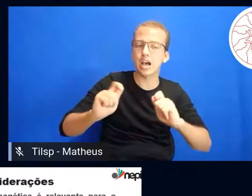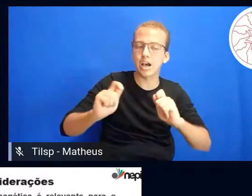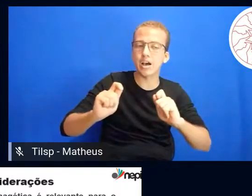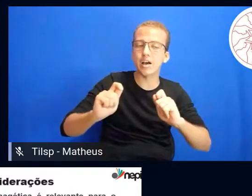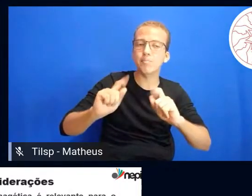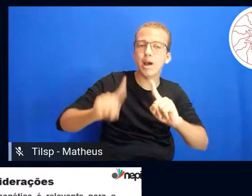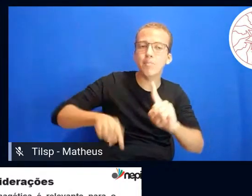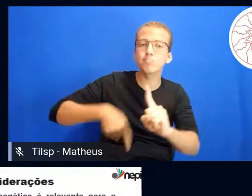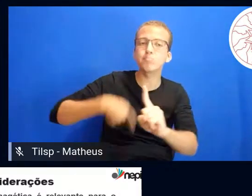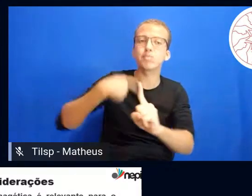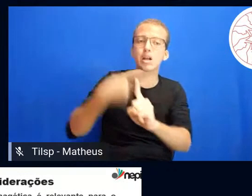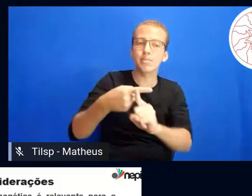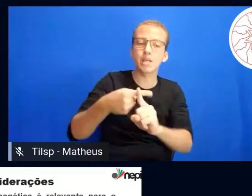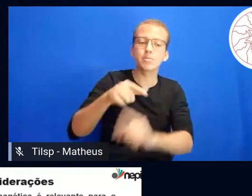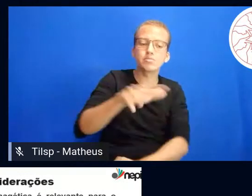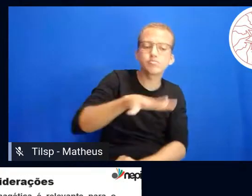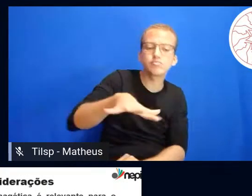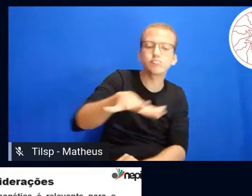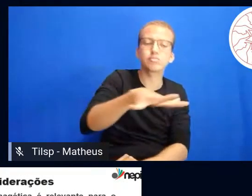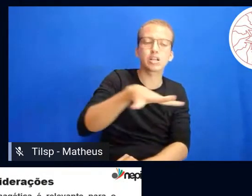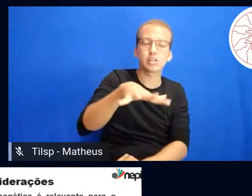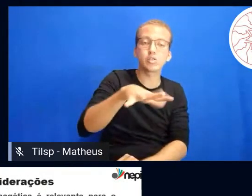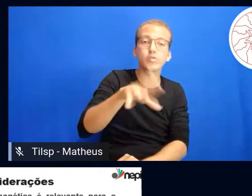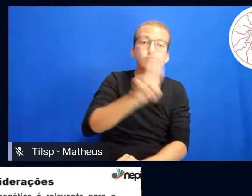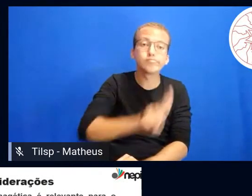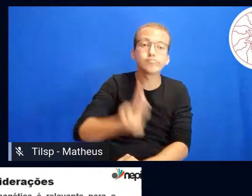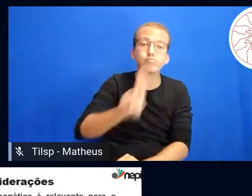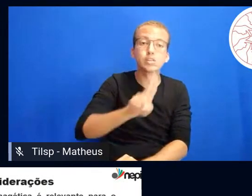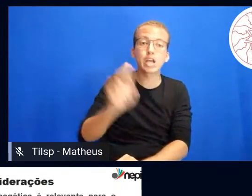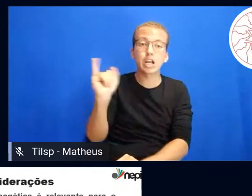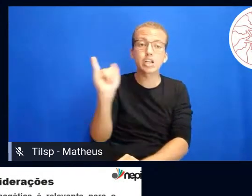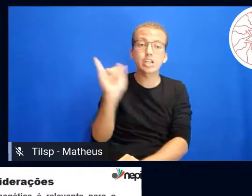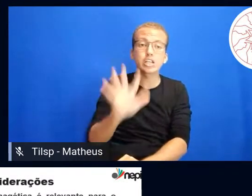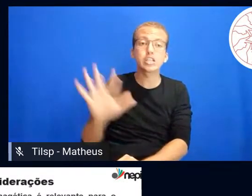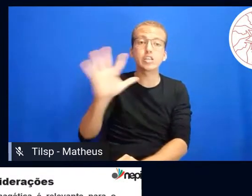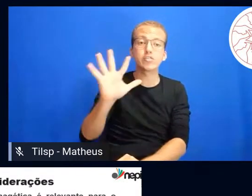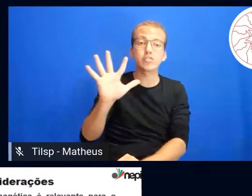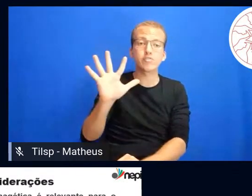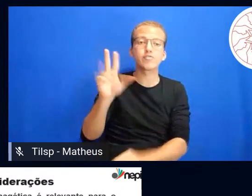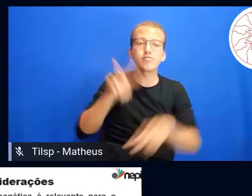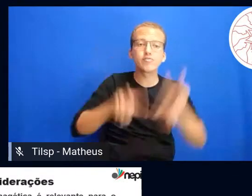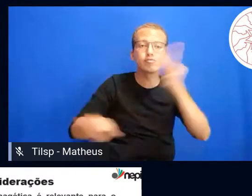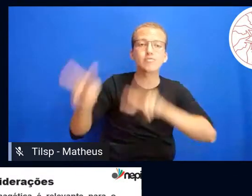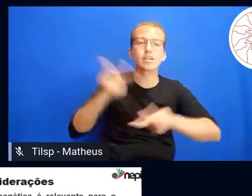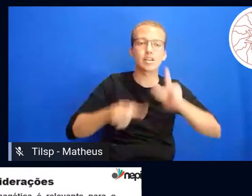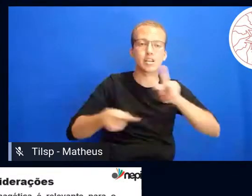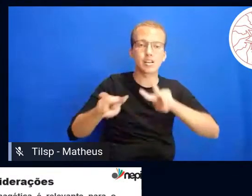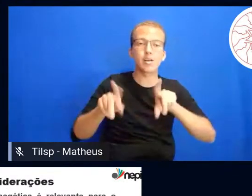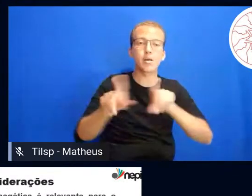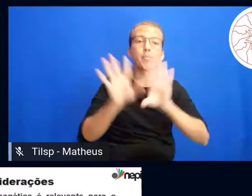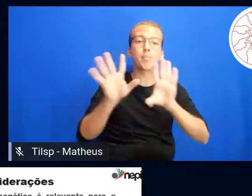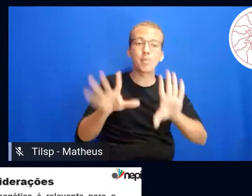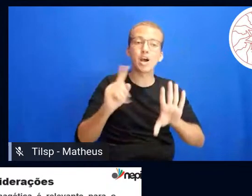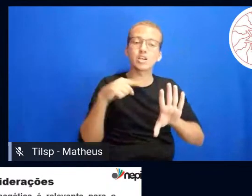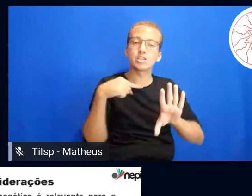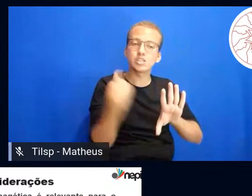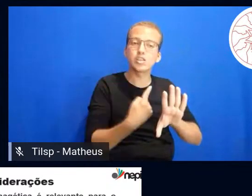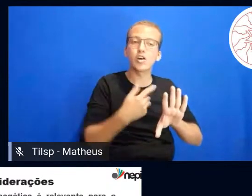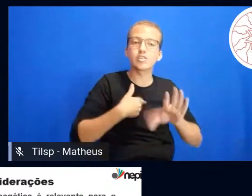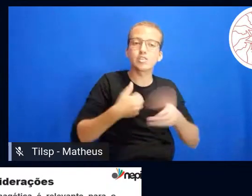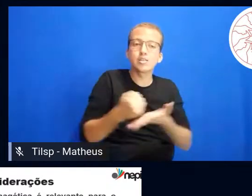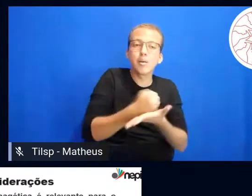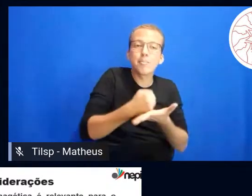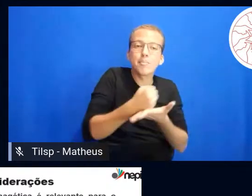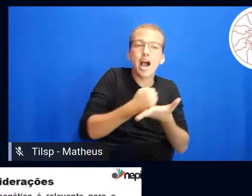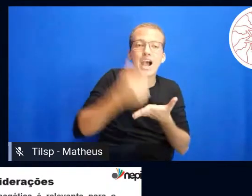ambiente de argumentatividade visual. Mas o levantamento teórico já nos já nos aponta alguns alguns algumas